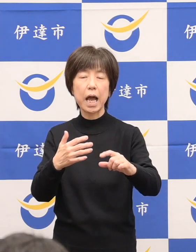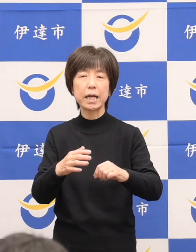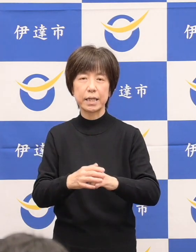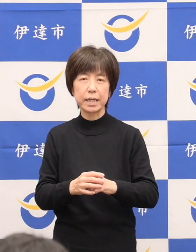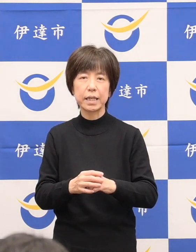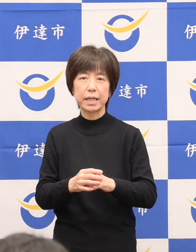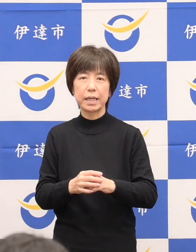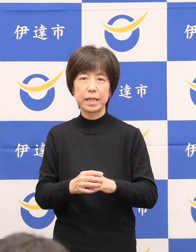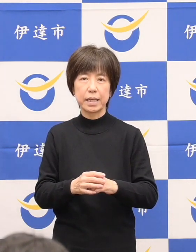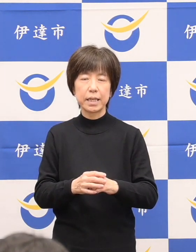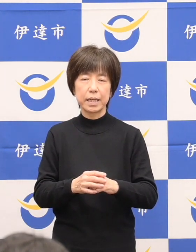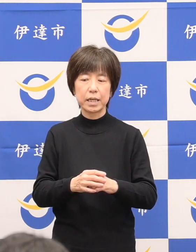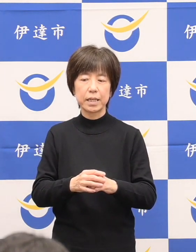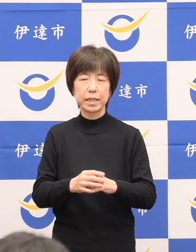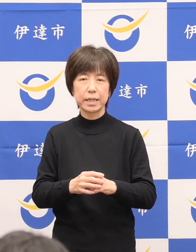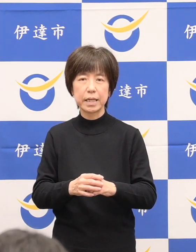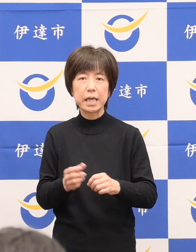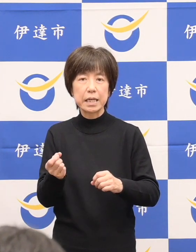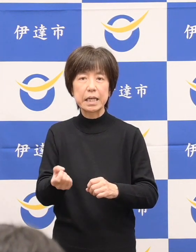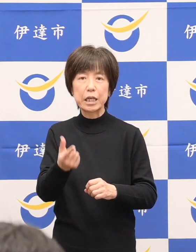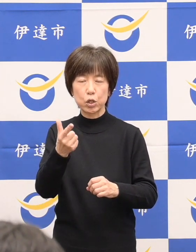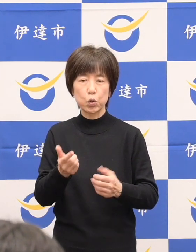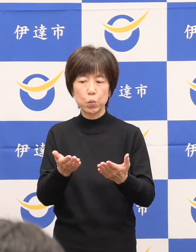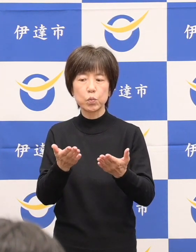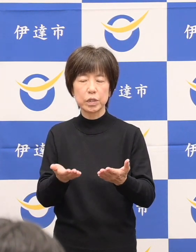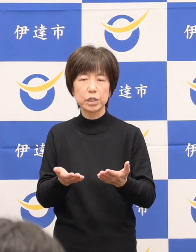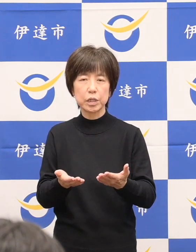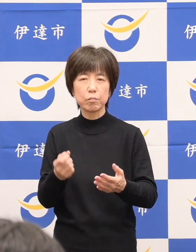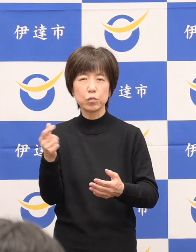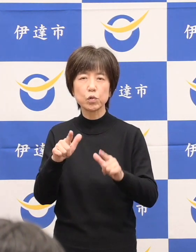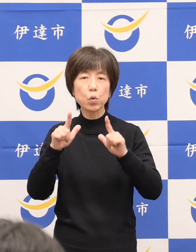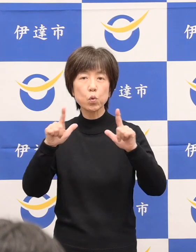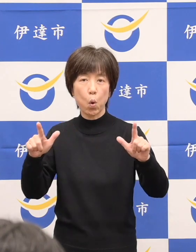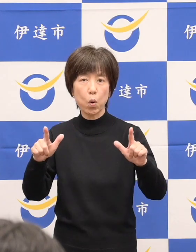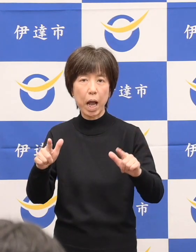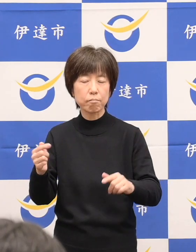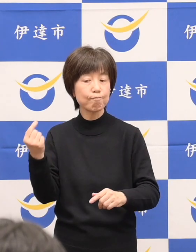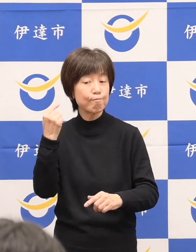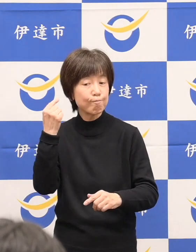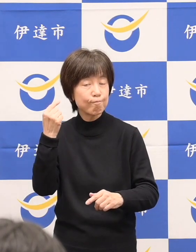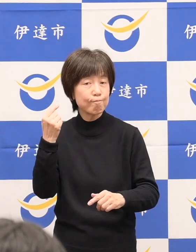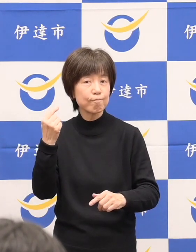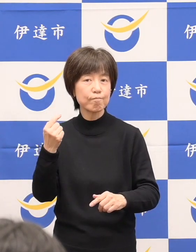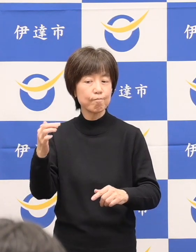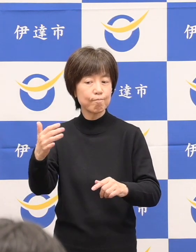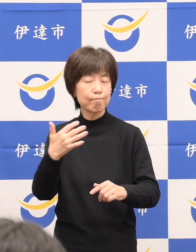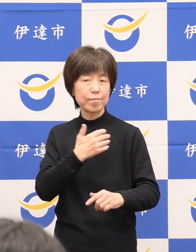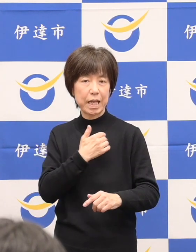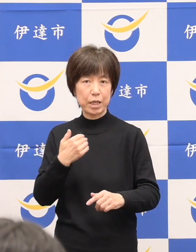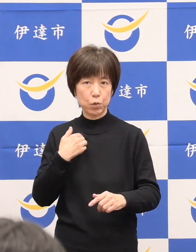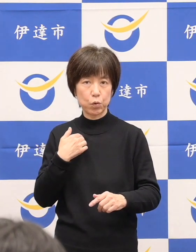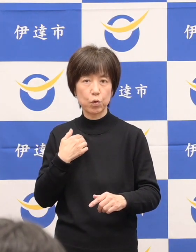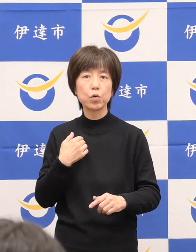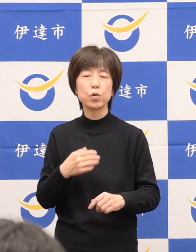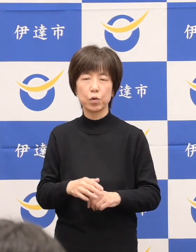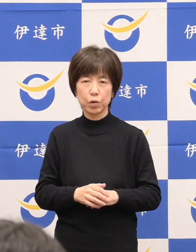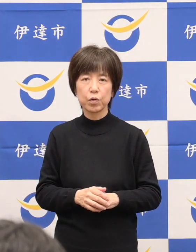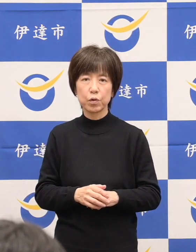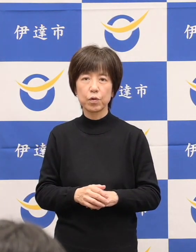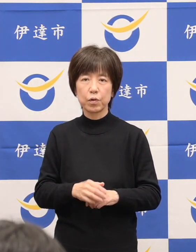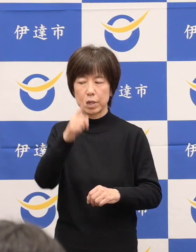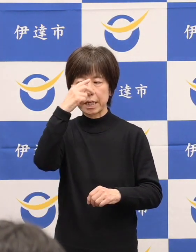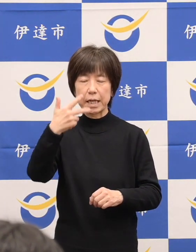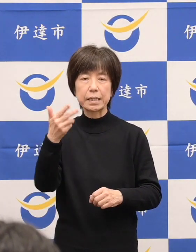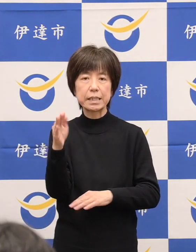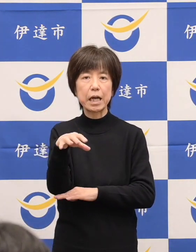信して緊急地震速報が放送される防災ラジオ付き自動販売機を伊達市役